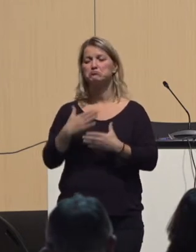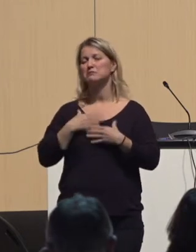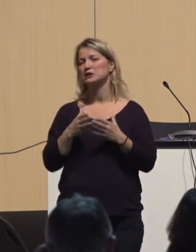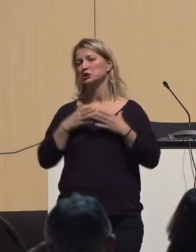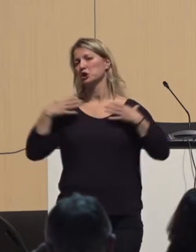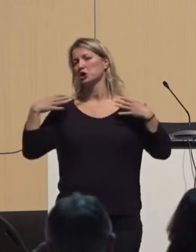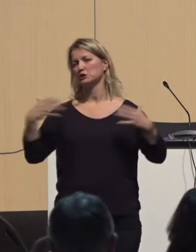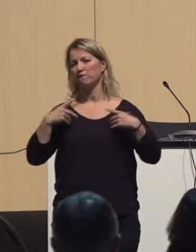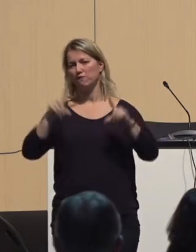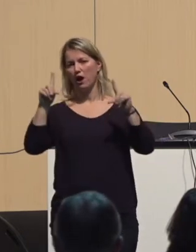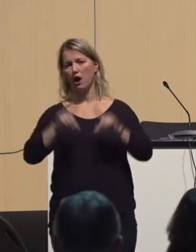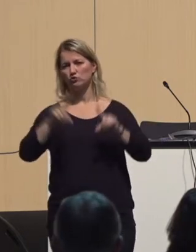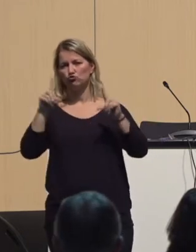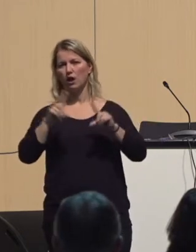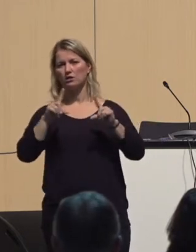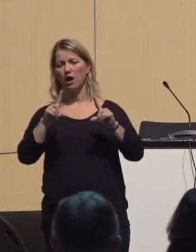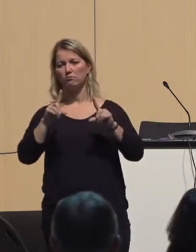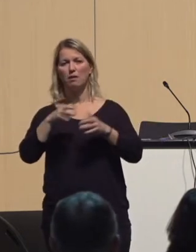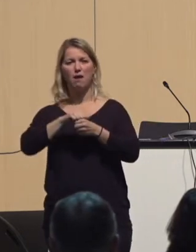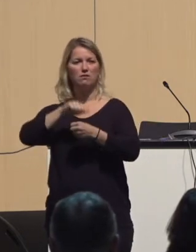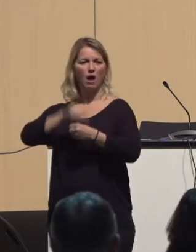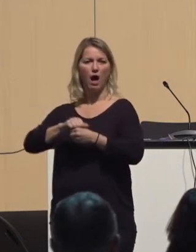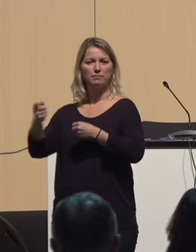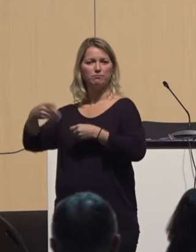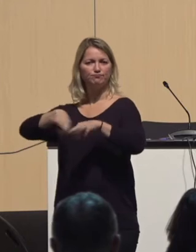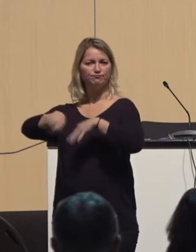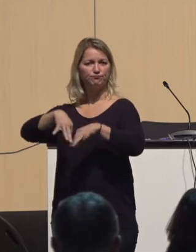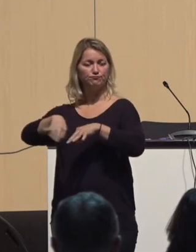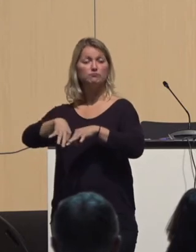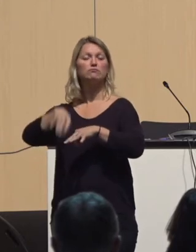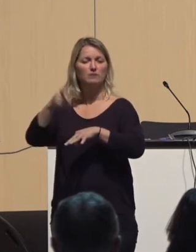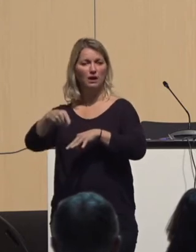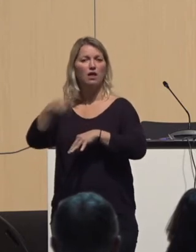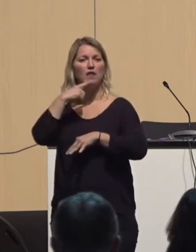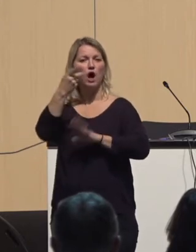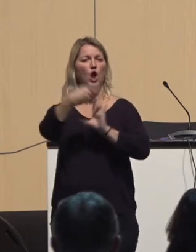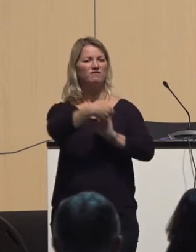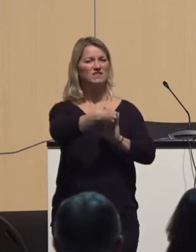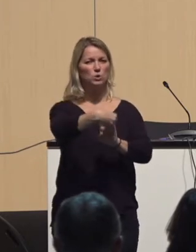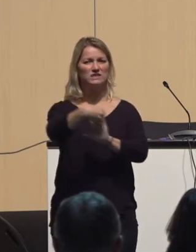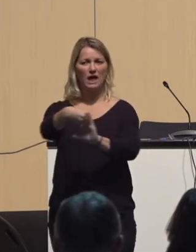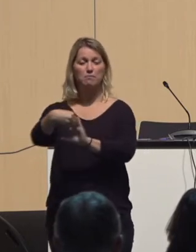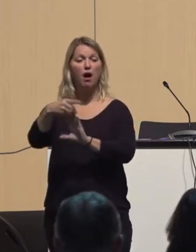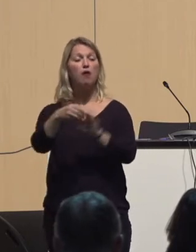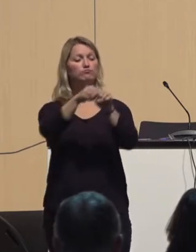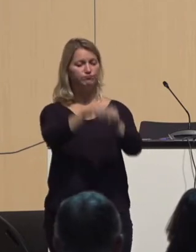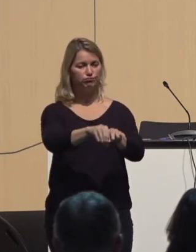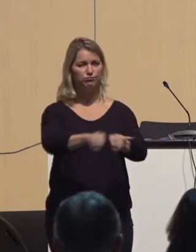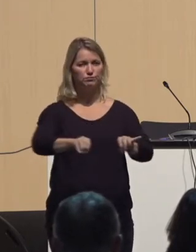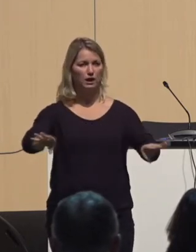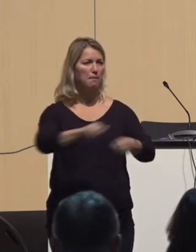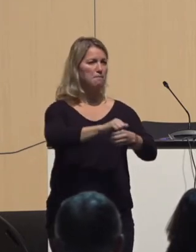Sie veranstaltet unter Regie des Marktamtes den Striezelmarkt und sie hat Konzessionsnehmer, die für sie weitere thematische Märkte